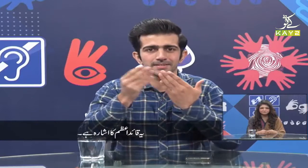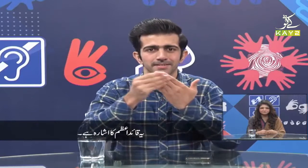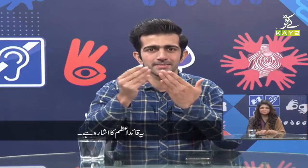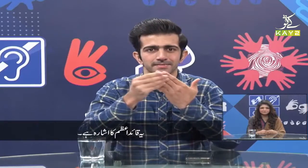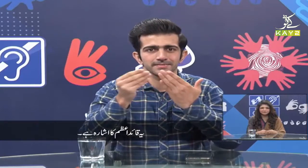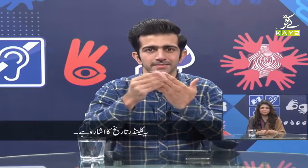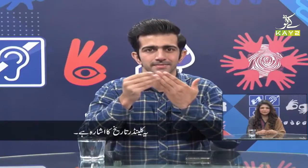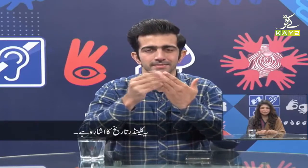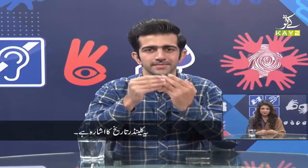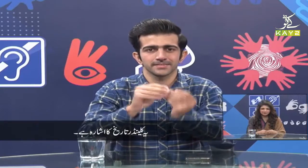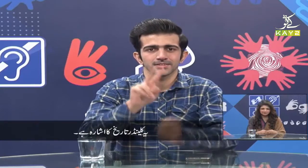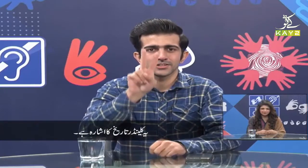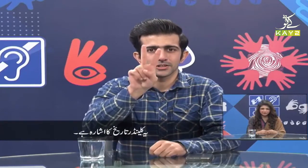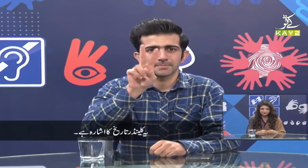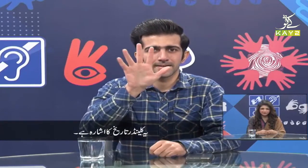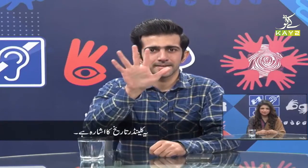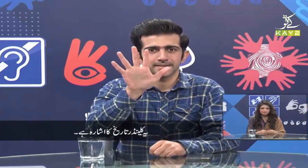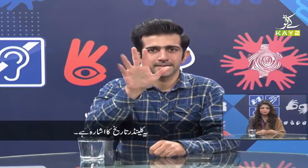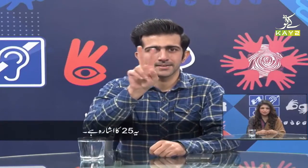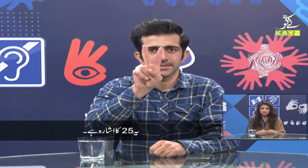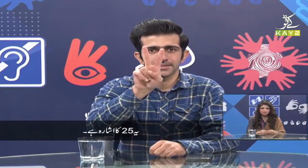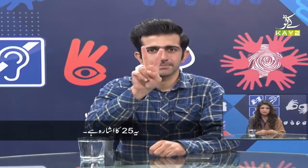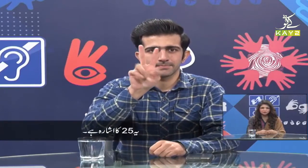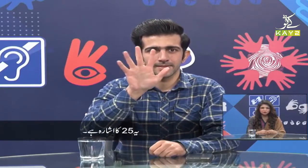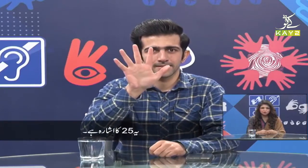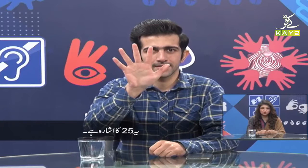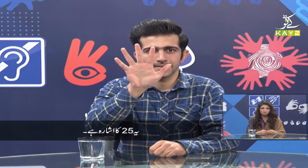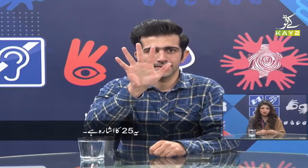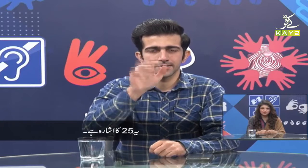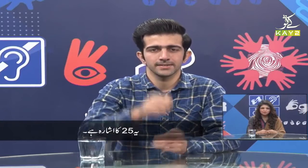साइन, ये डेट कैलेंडर